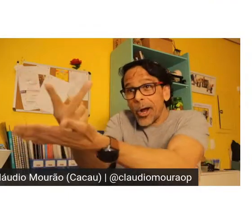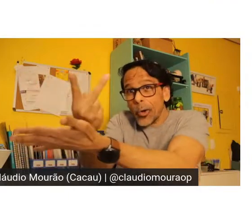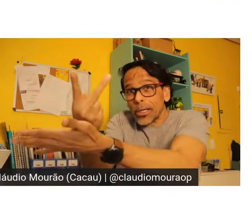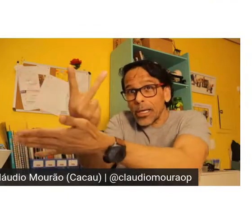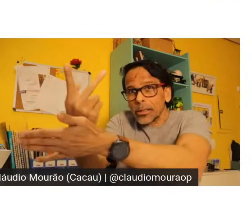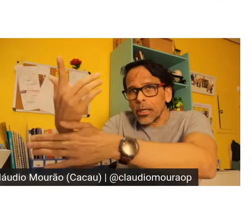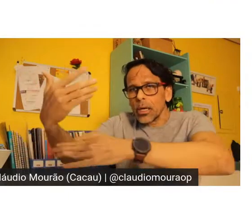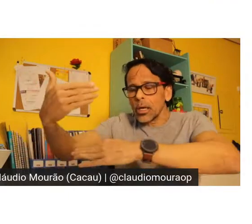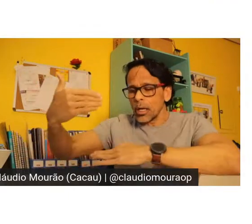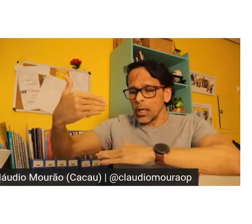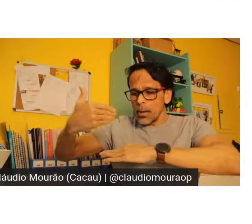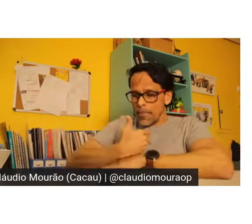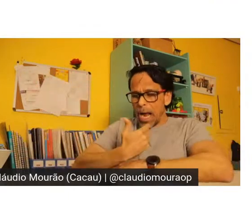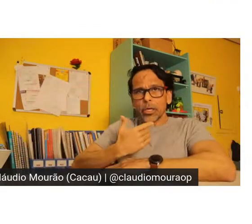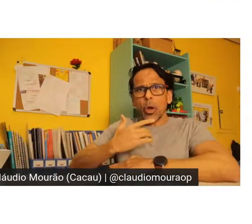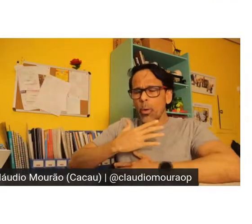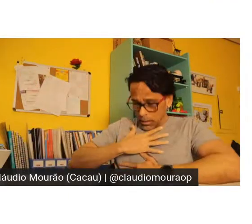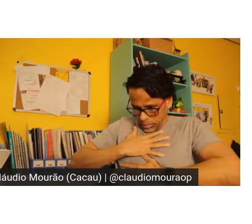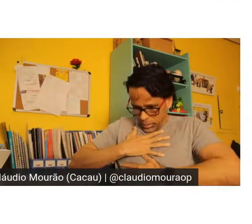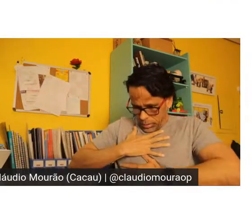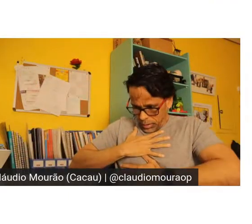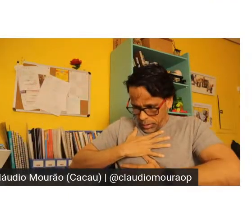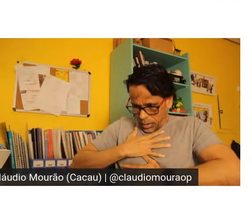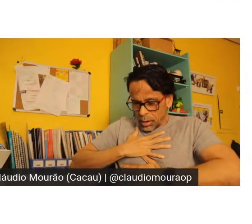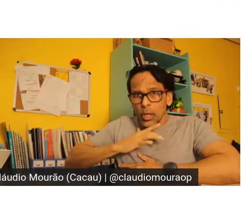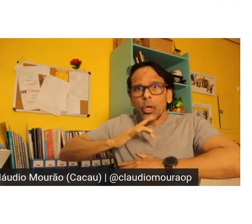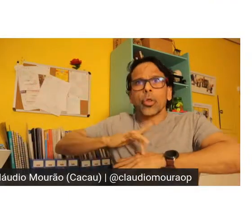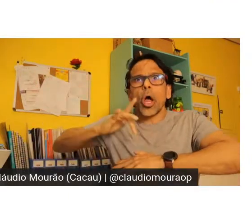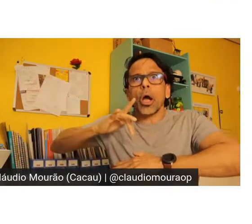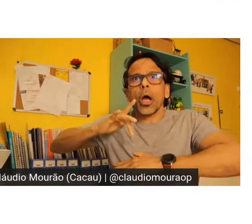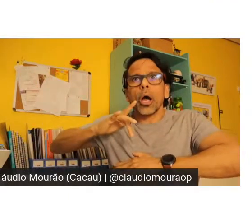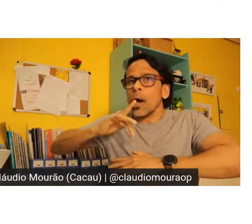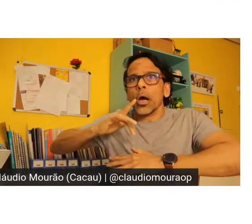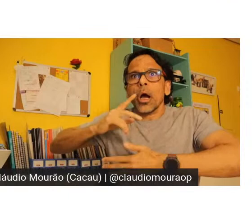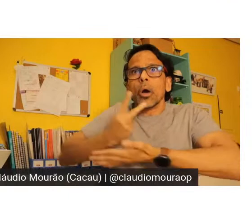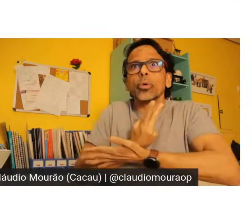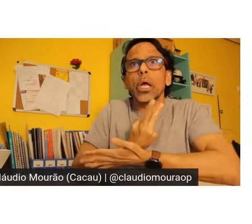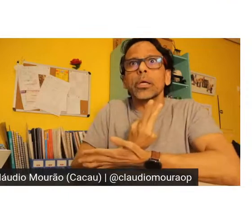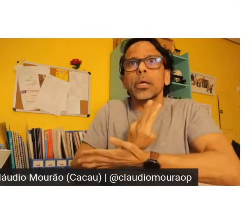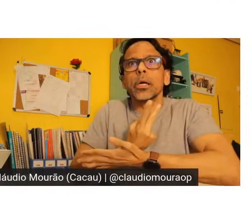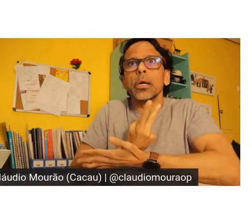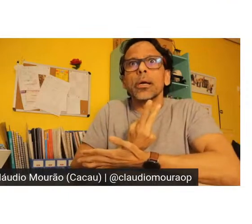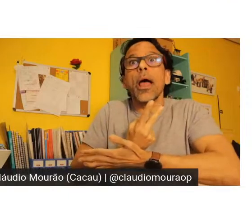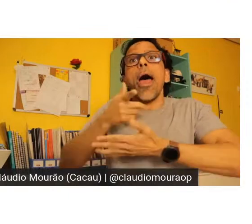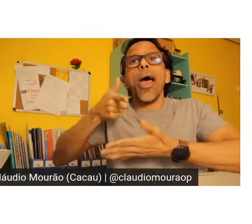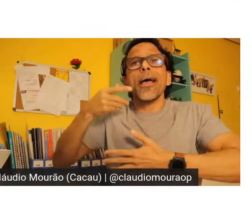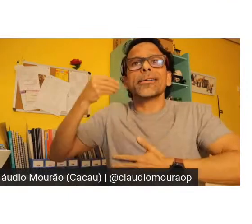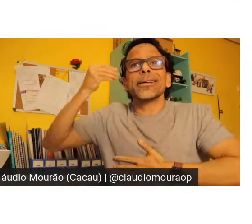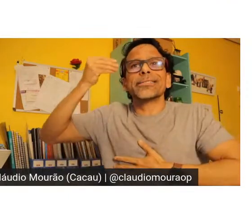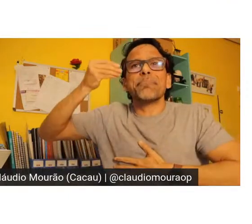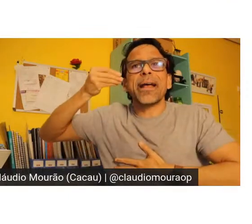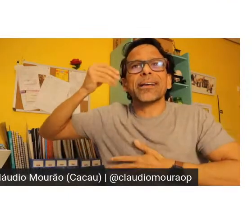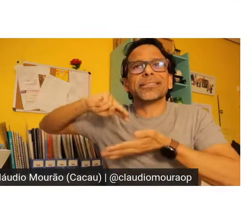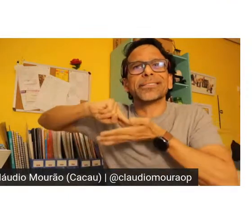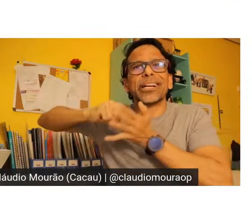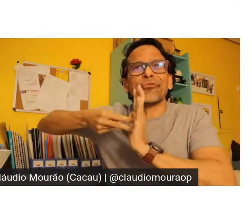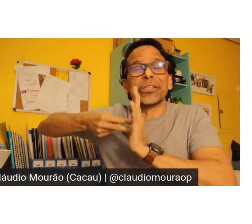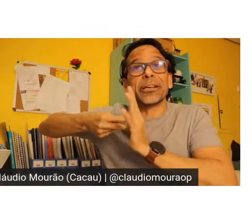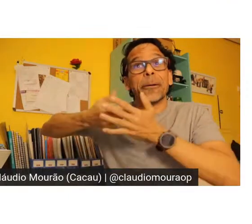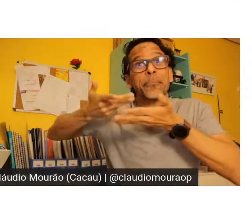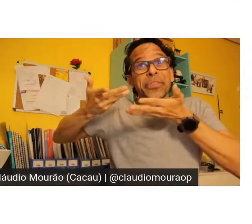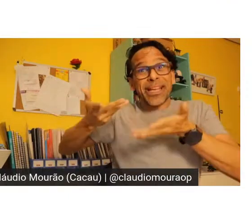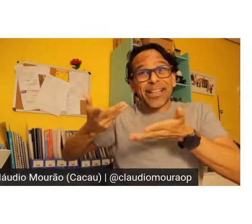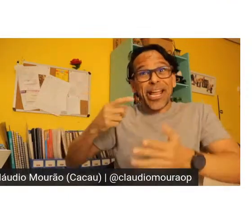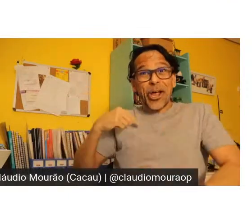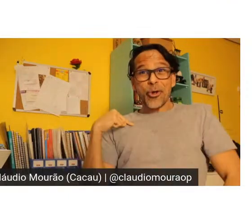e adquirir todas essas nuances da literatura para que eles possam é